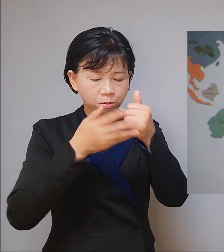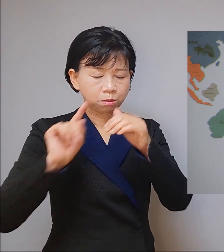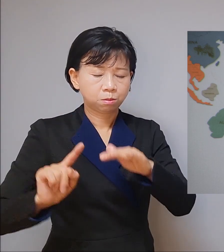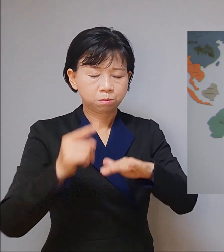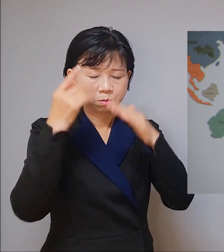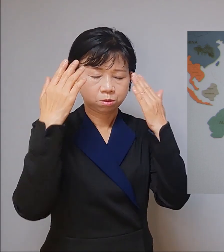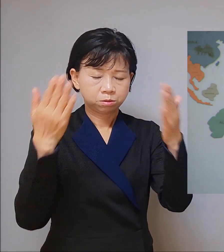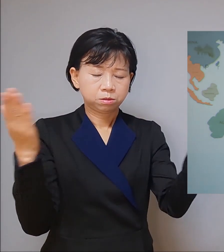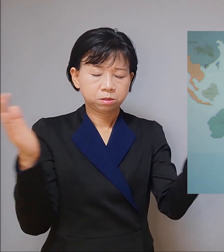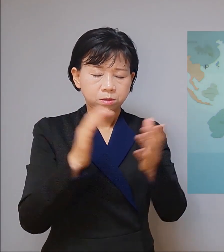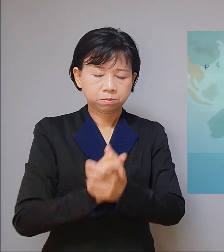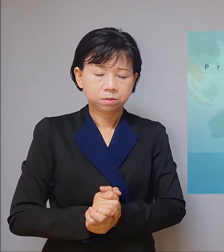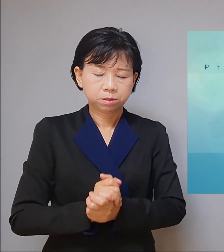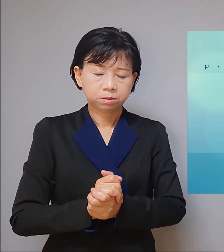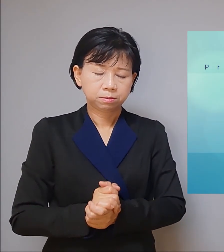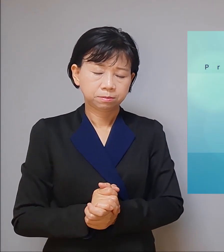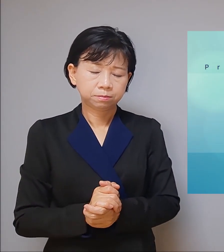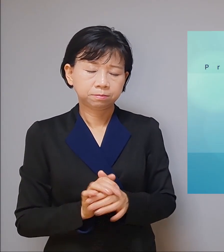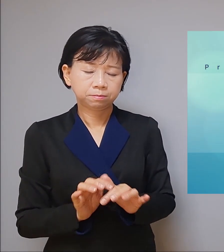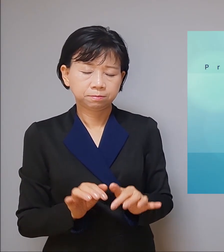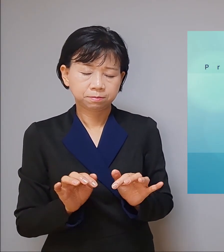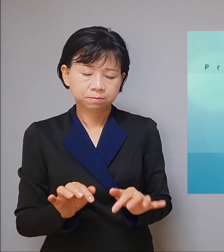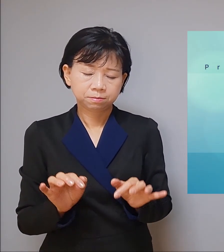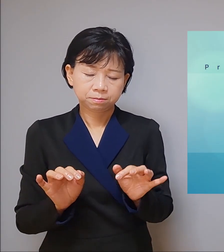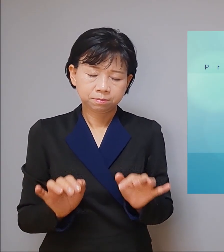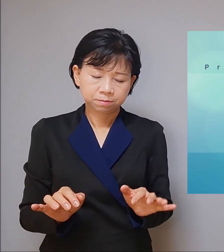높이리라. 아멘.